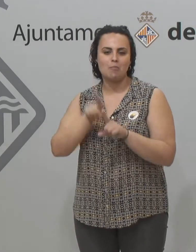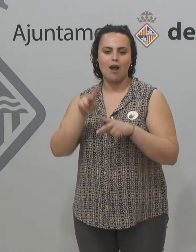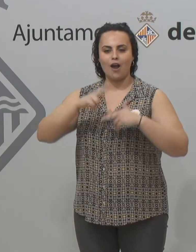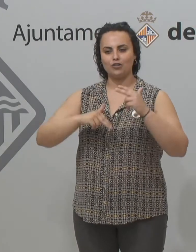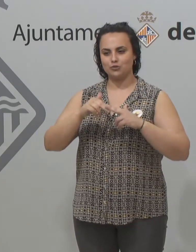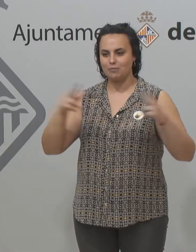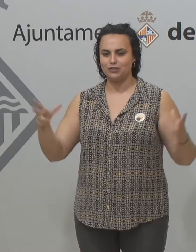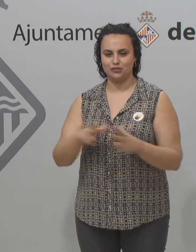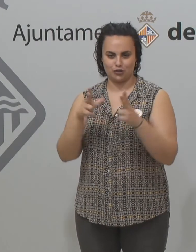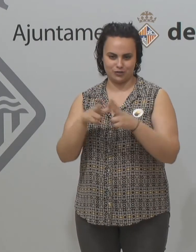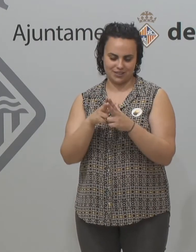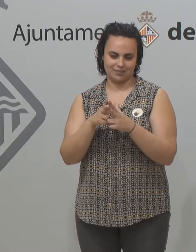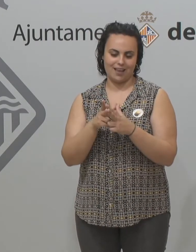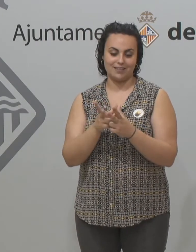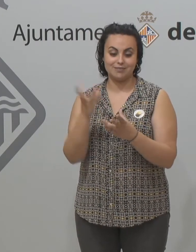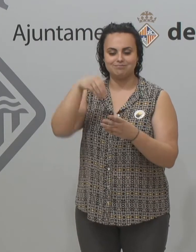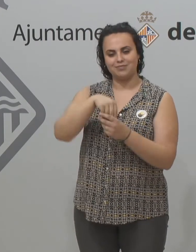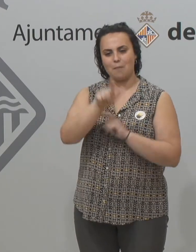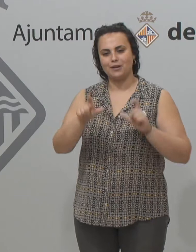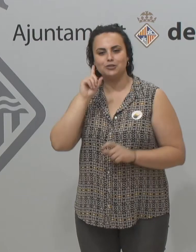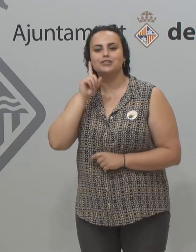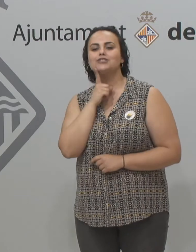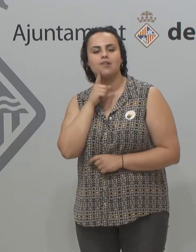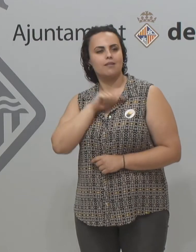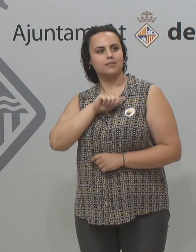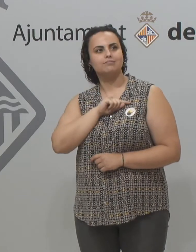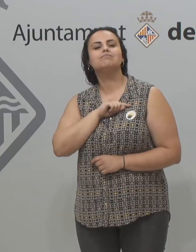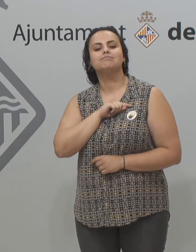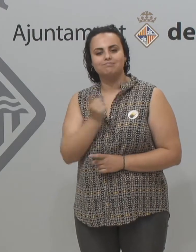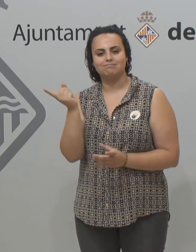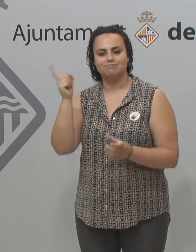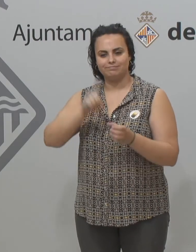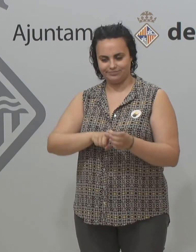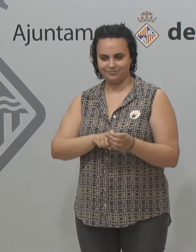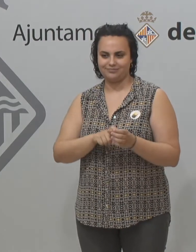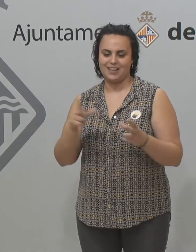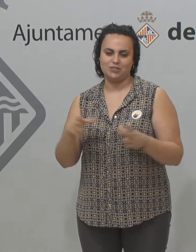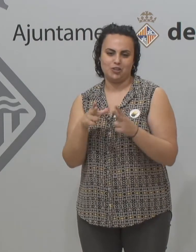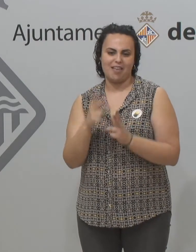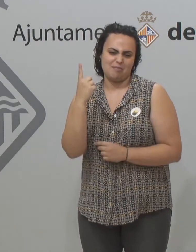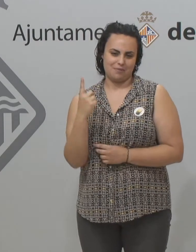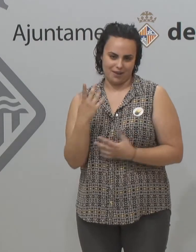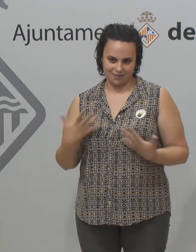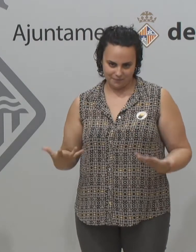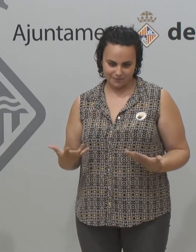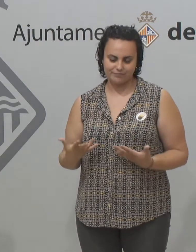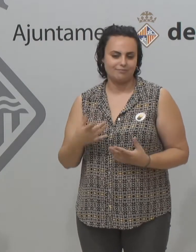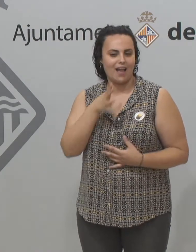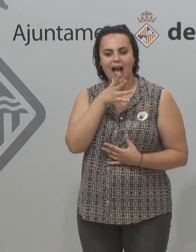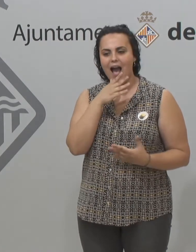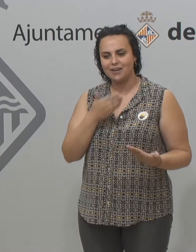persones sordes sentin que són també ciutadanes de primera. I sense més, vull donar pas